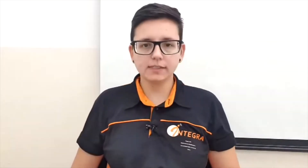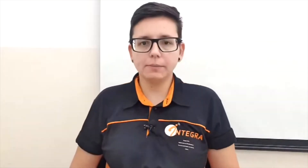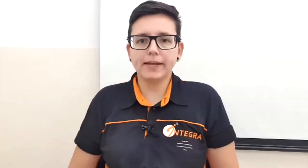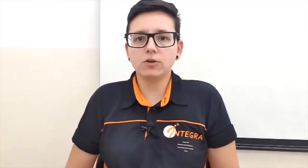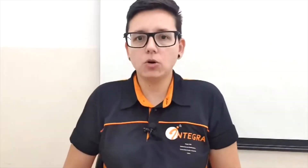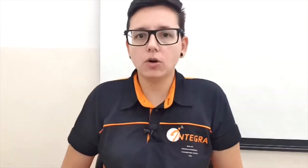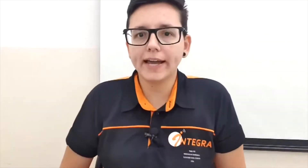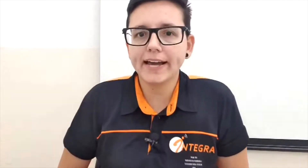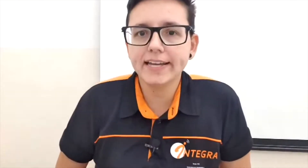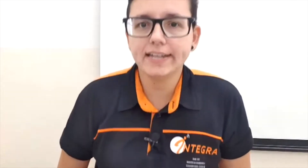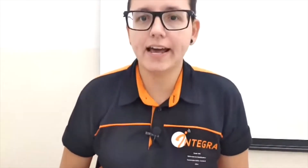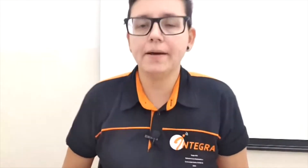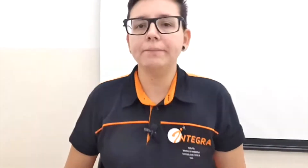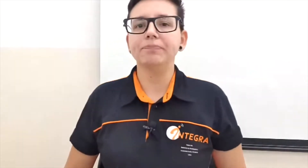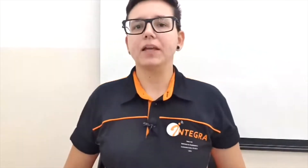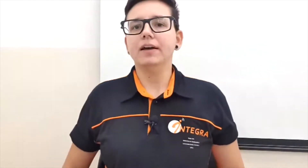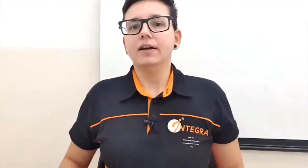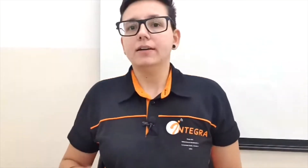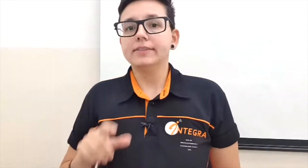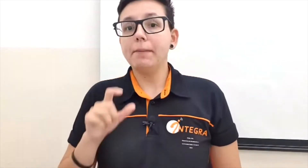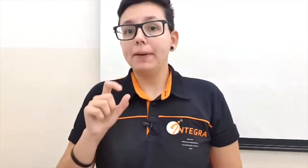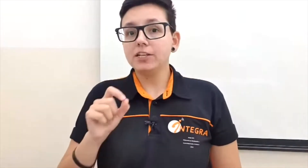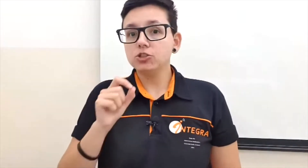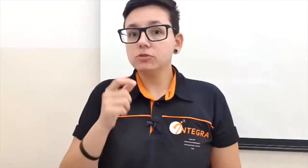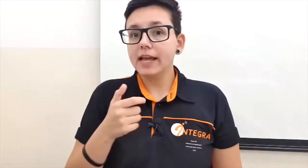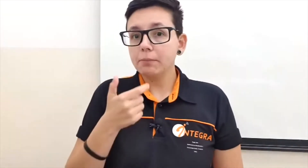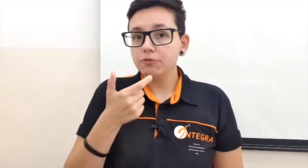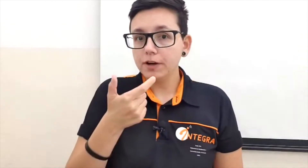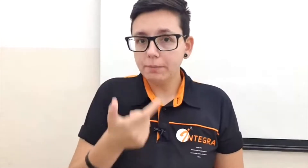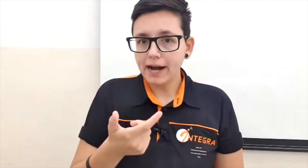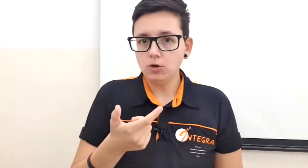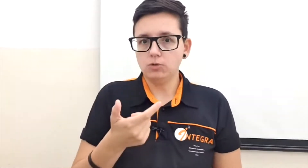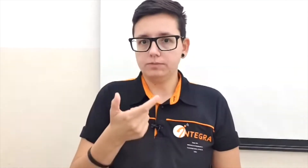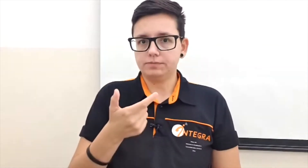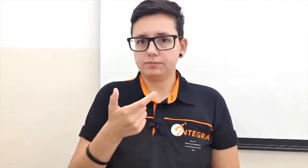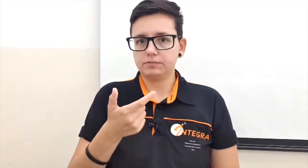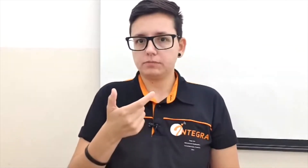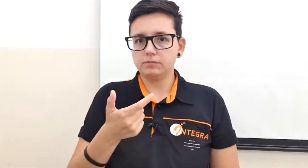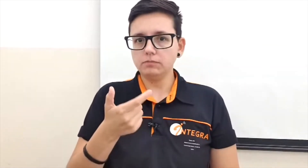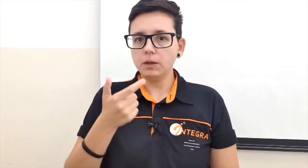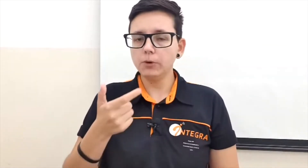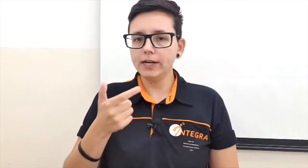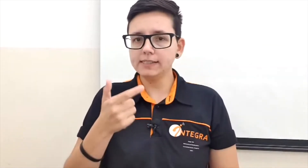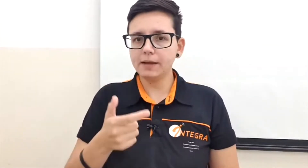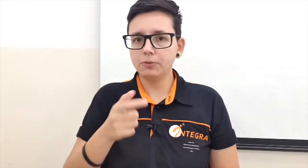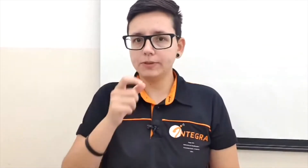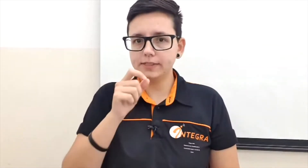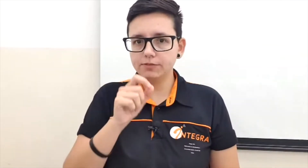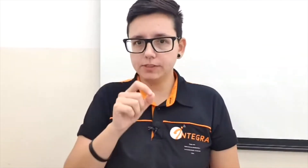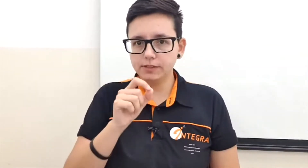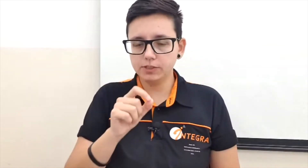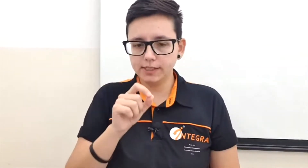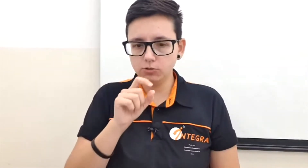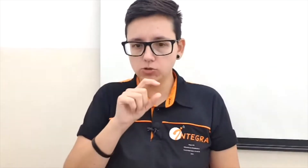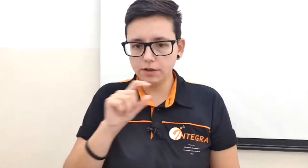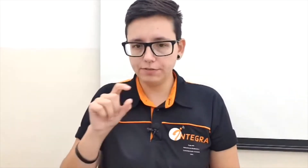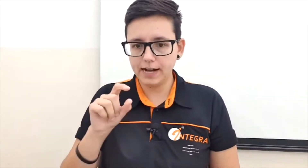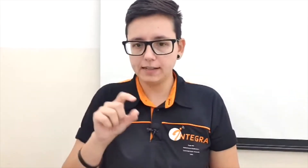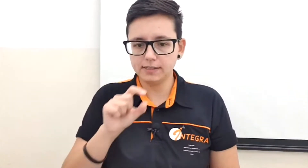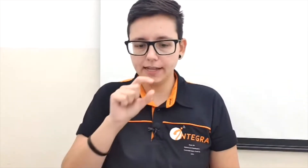também que eu coloquei aí, né? Depende do tempo verbal. Por exemplo, se você usou a frase,